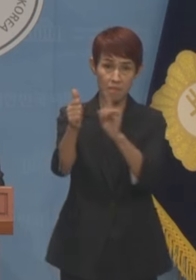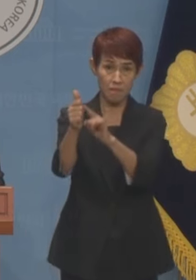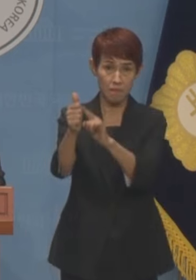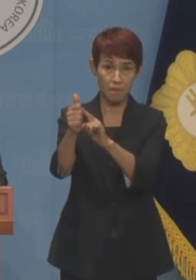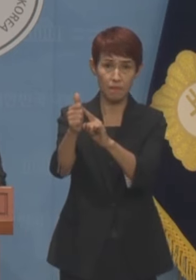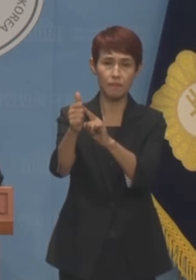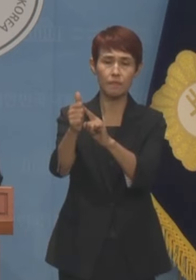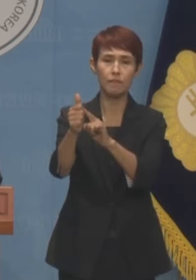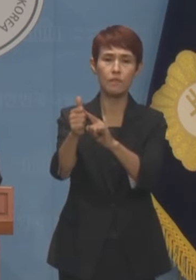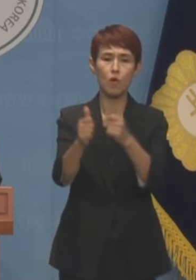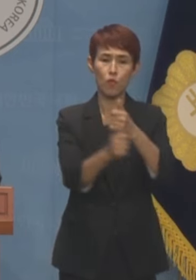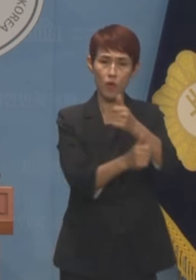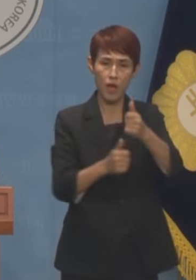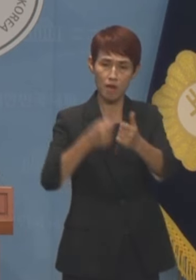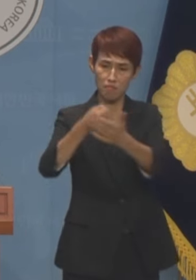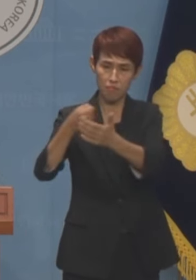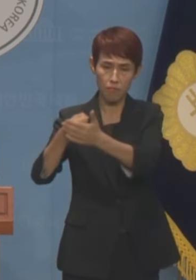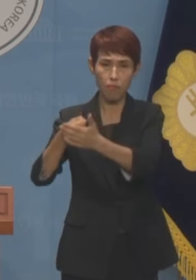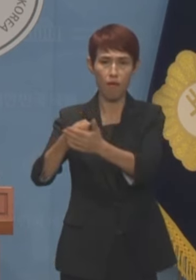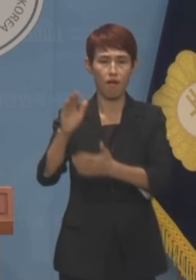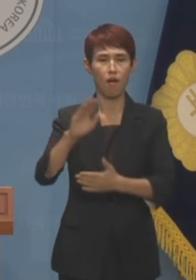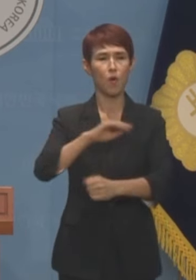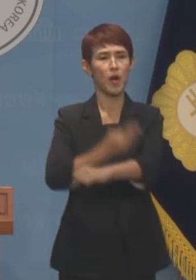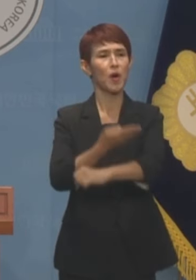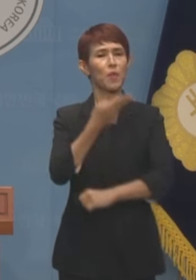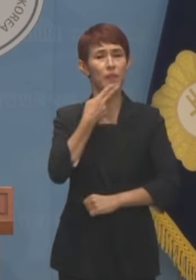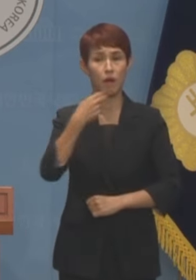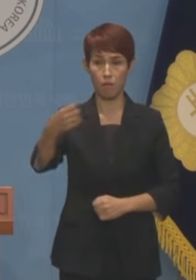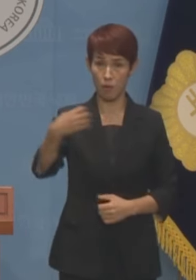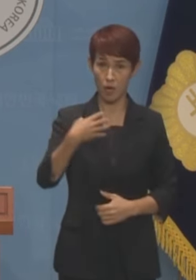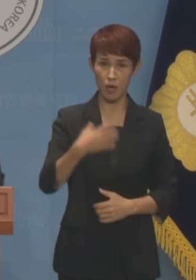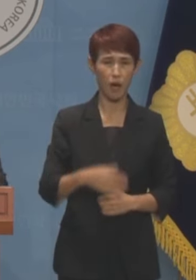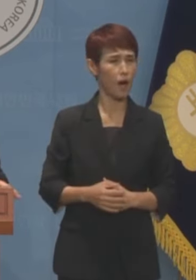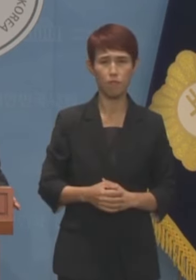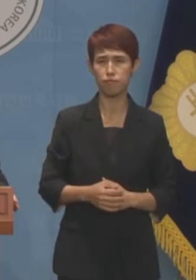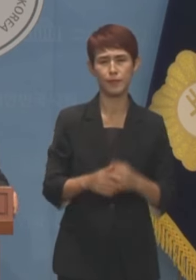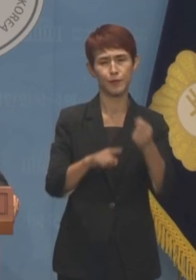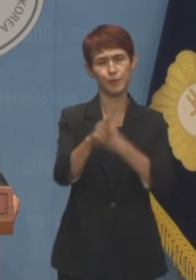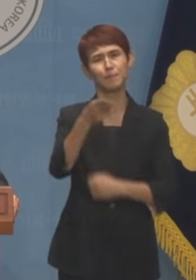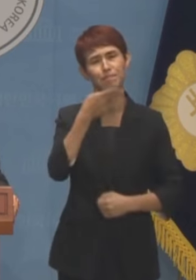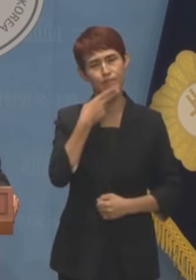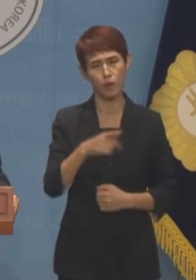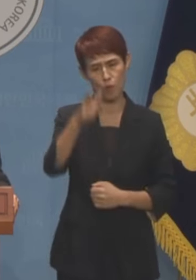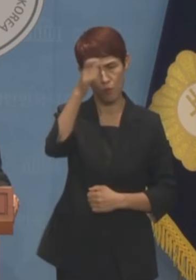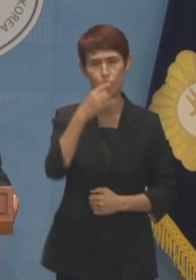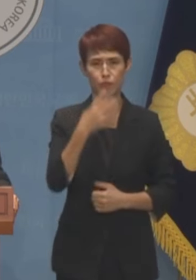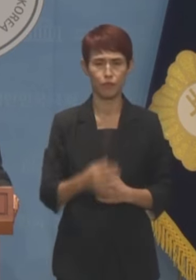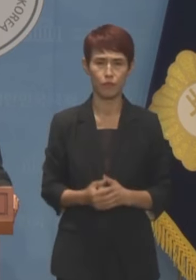직무대행이 위원의 의결을 거치지 않아 권한이 없다고 한 것은 아무런 명분도 없는